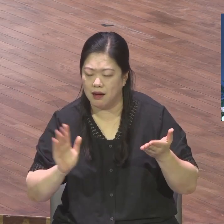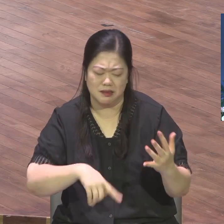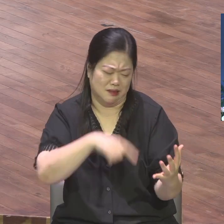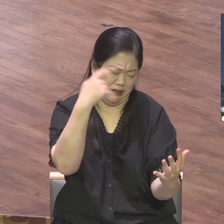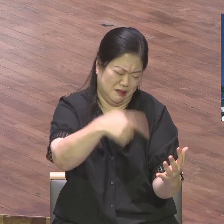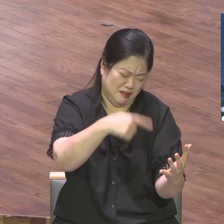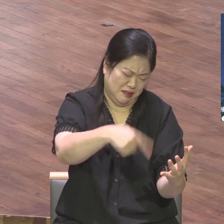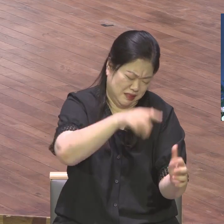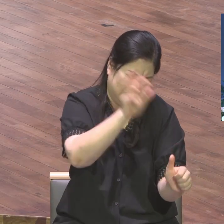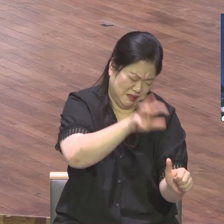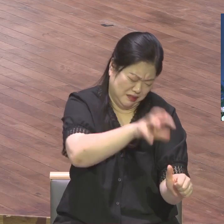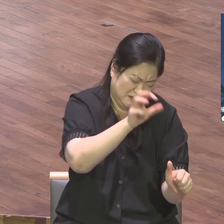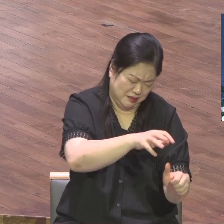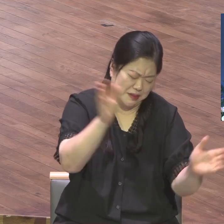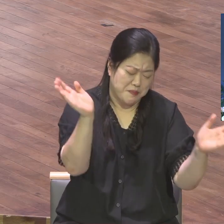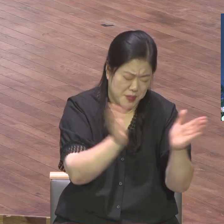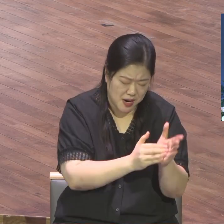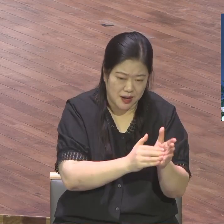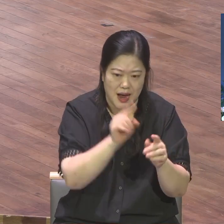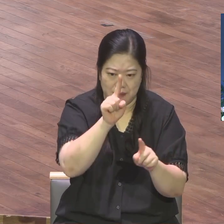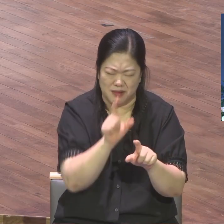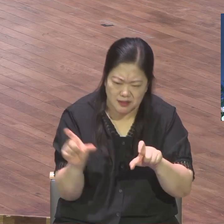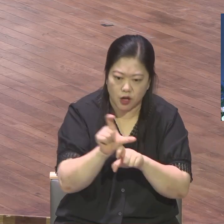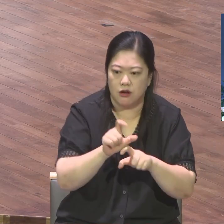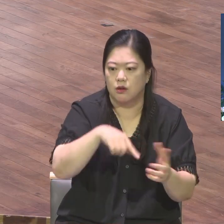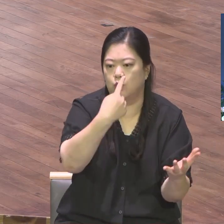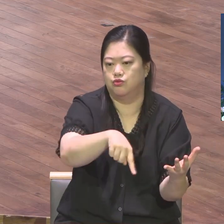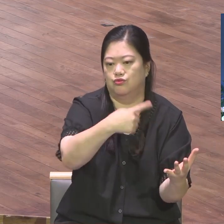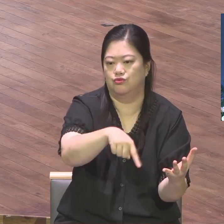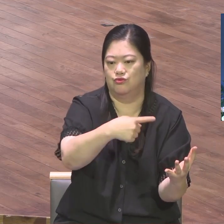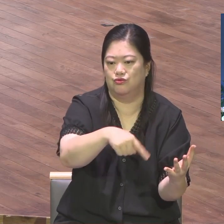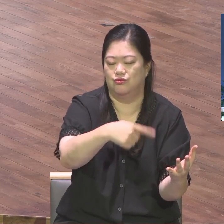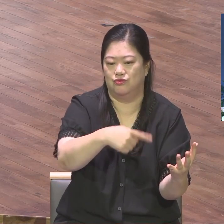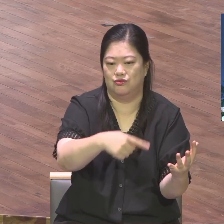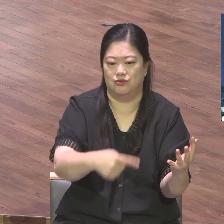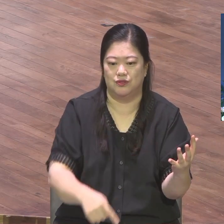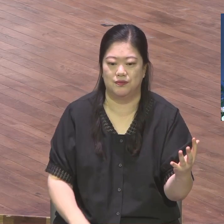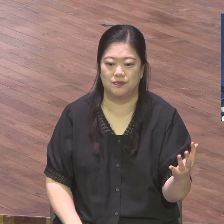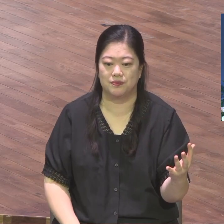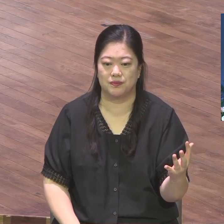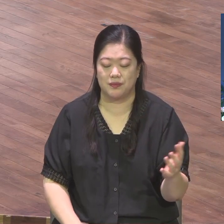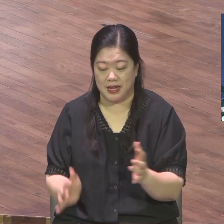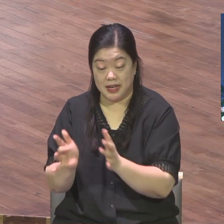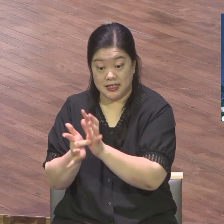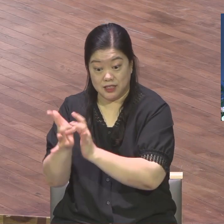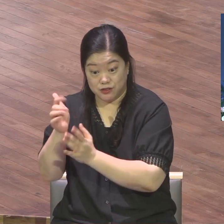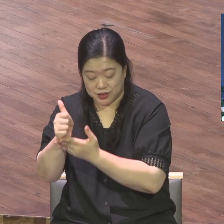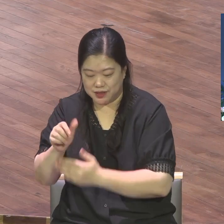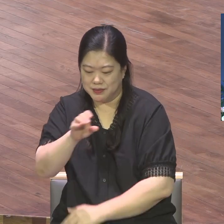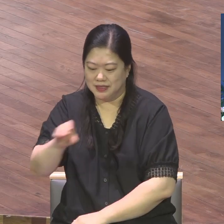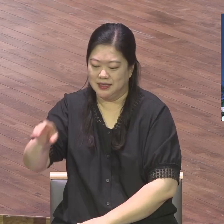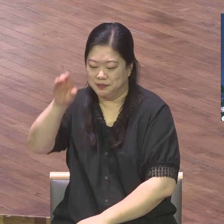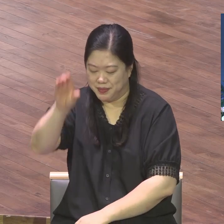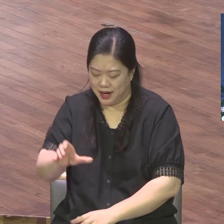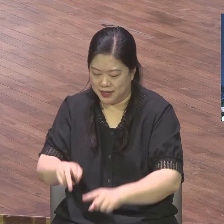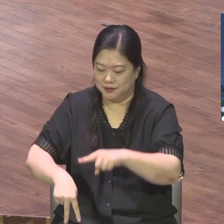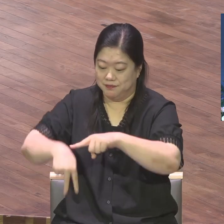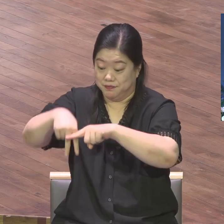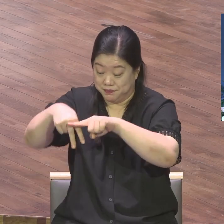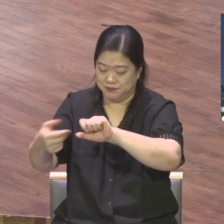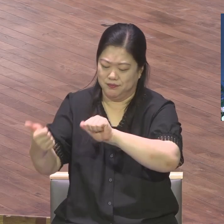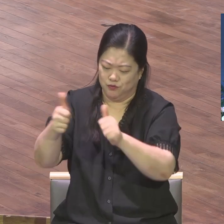말씀은 단순히 제자들에게만 준 것이 아니에요. 예수 그리스도의 십자가의 대속과 부활을